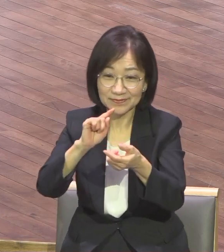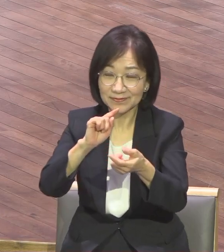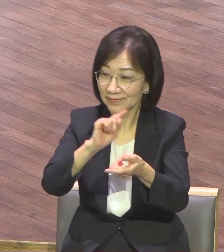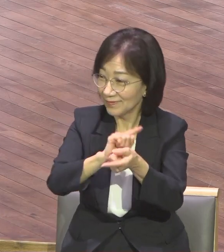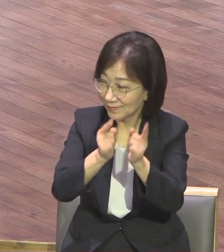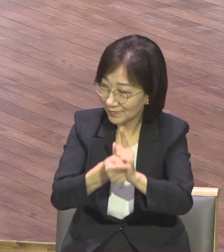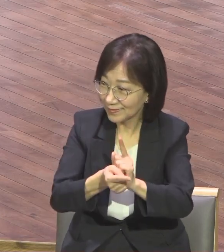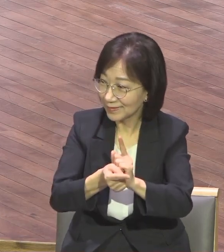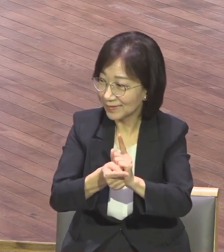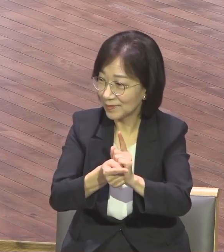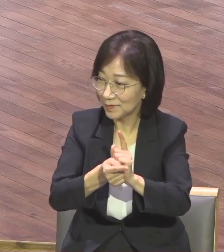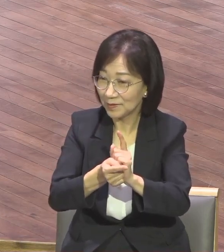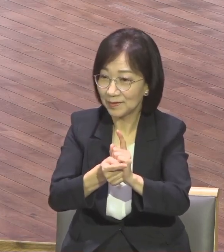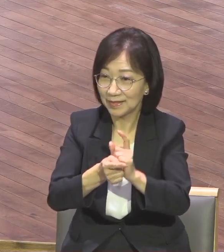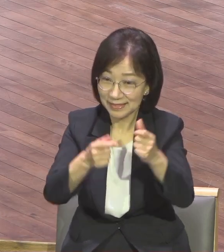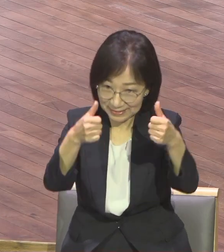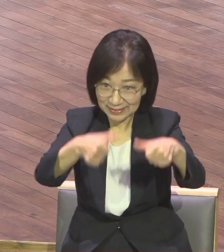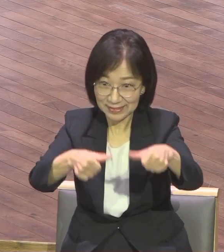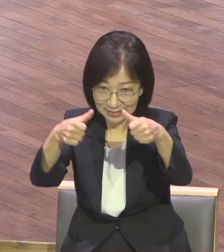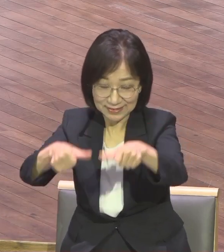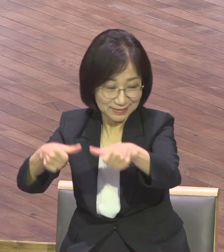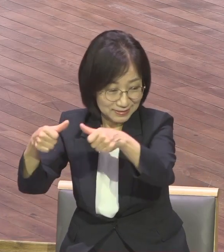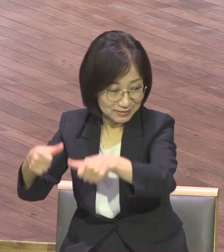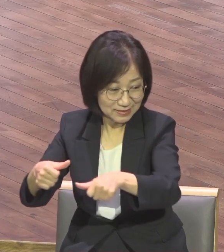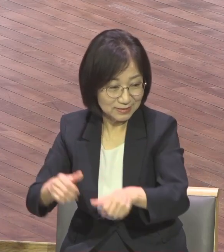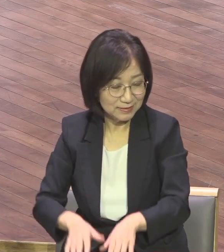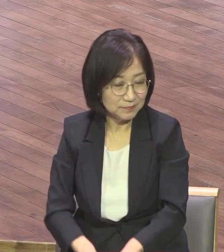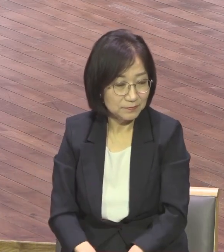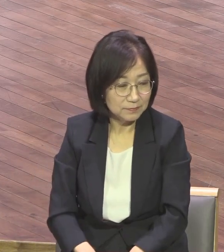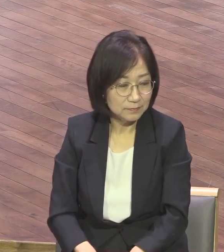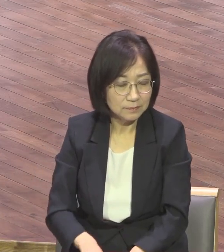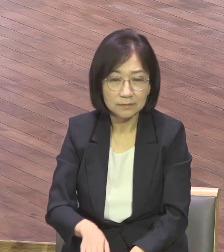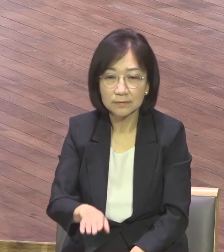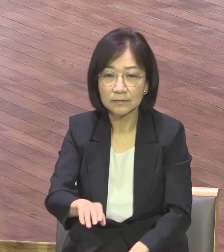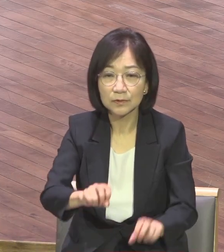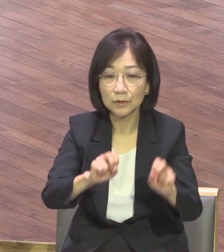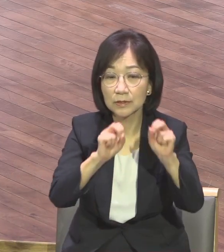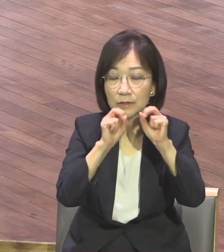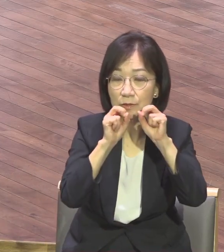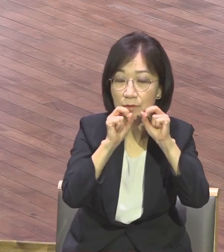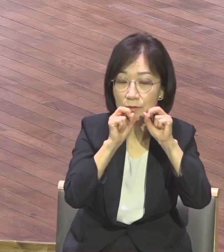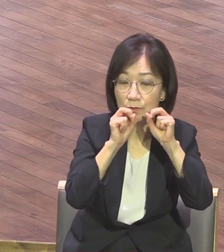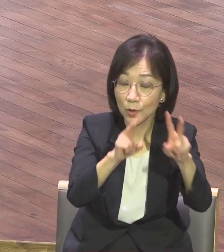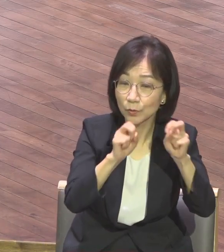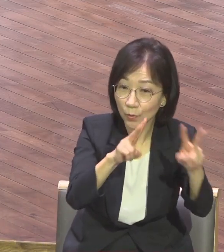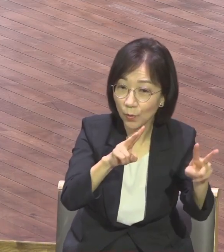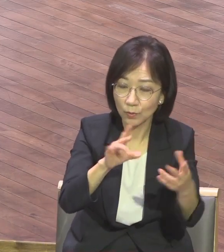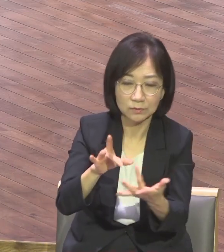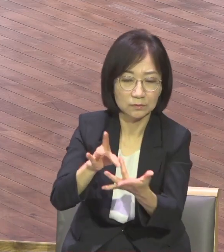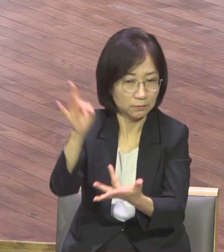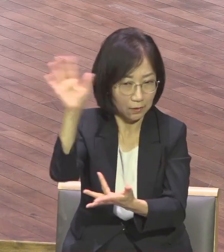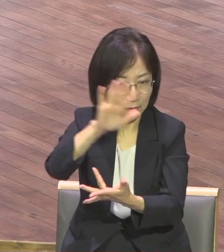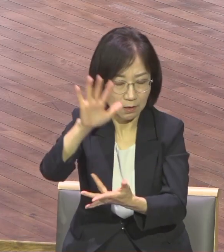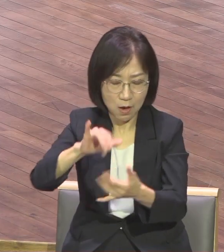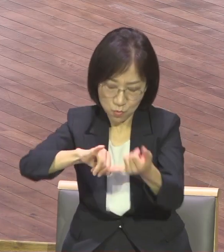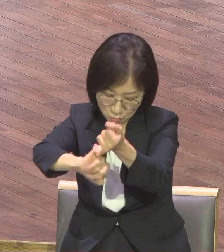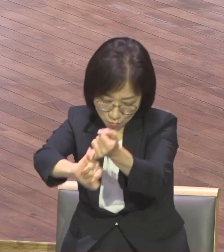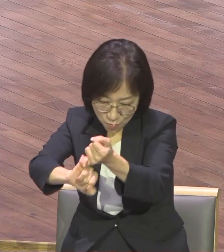해외 성도들도 서로 다 같이 서로 인사합시다. 선교는 선택이 아니라